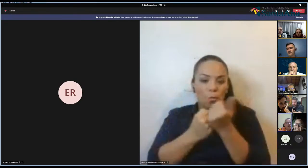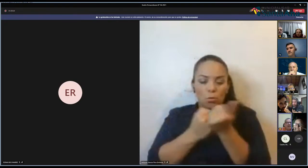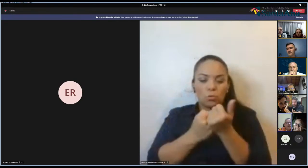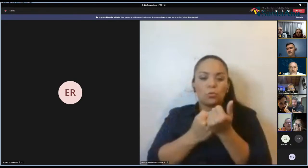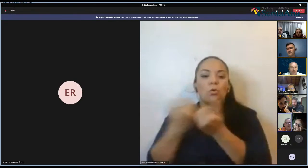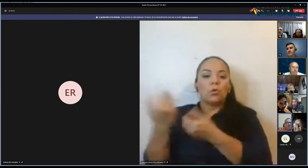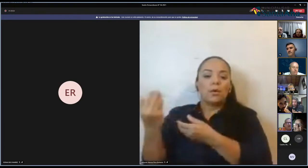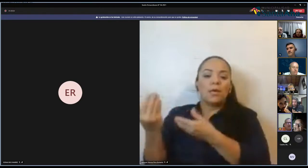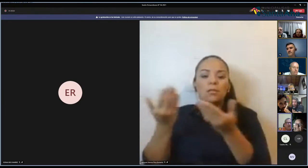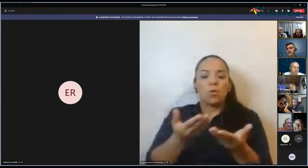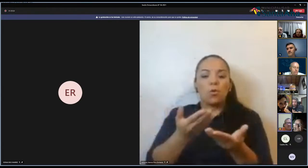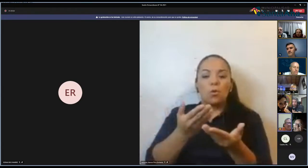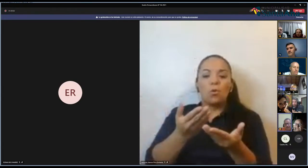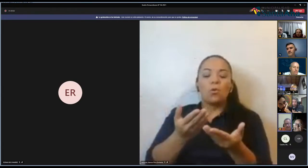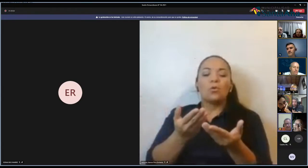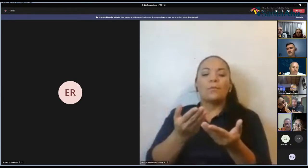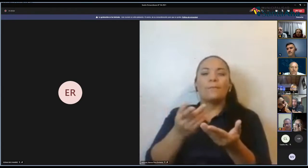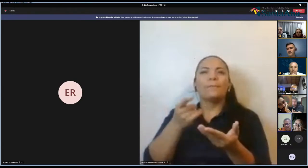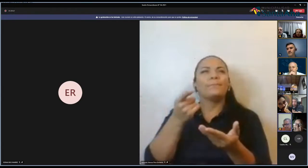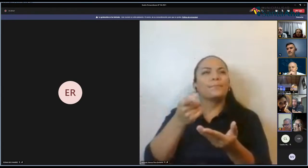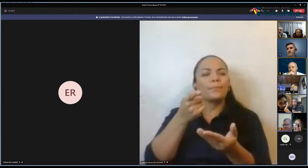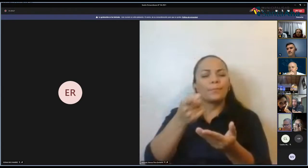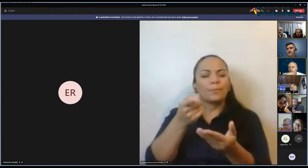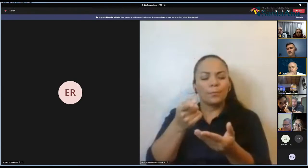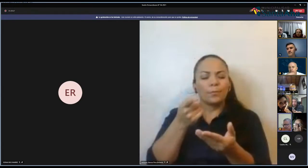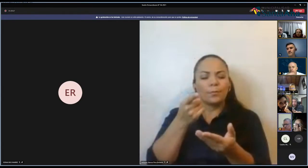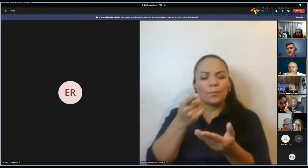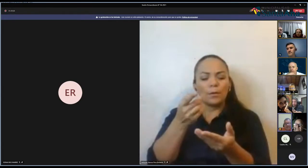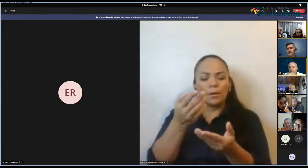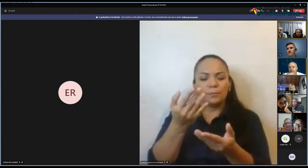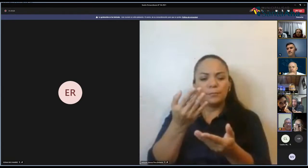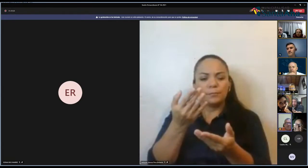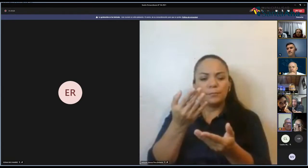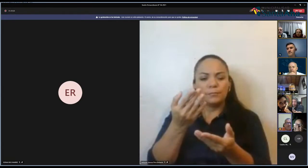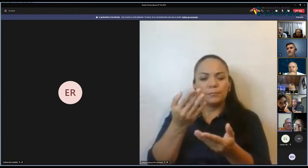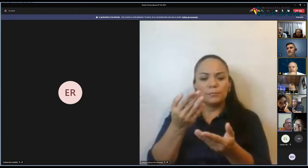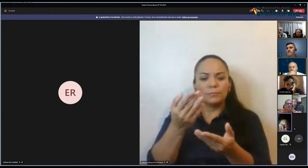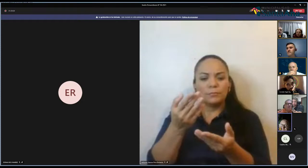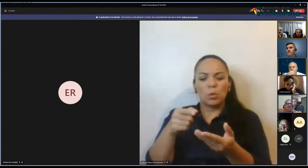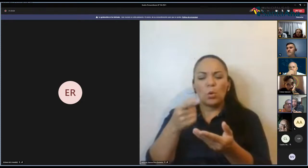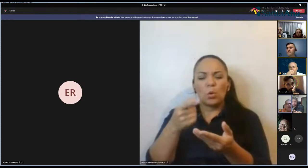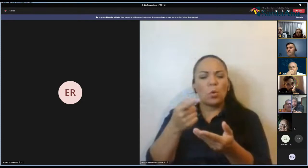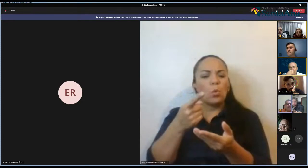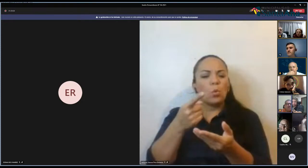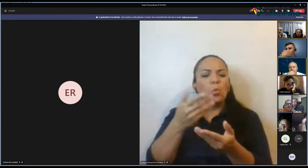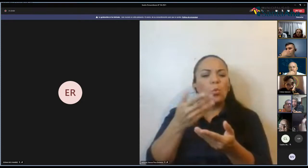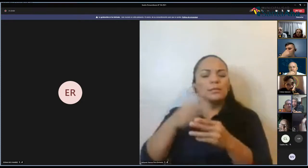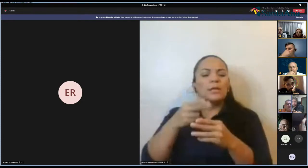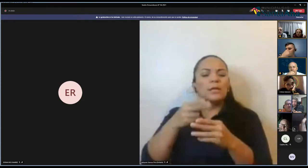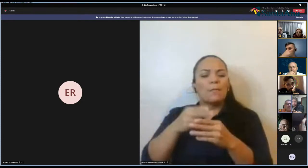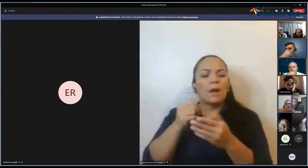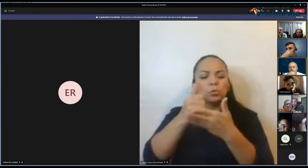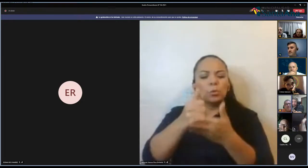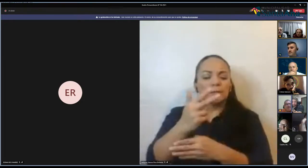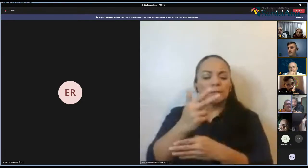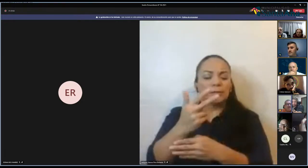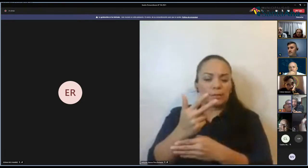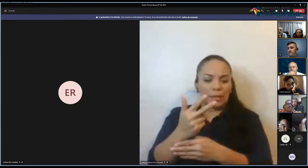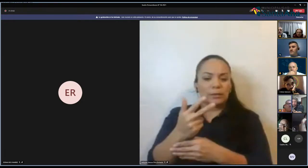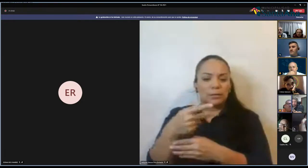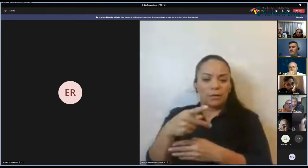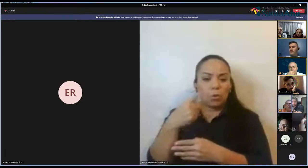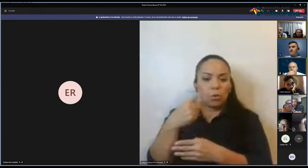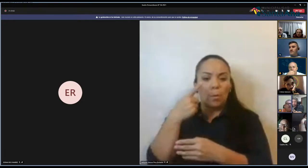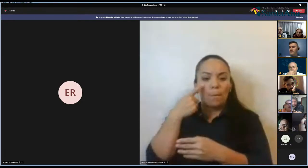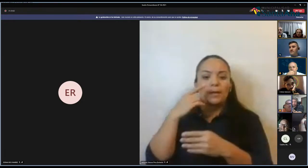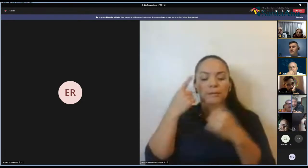de una cuestión que se llama ayudas a terceros con respecto del riesgo para que se hiciera esa conexión